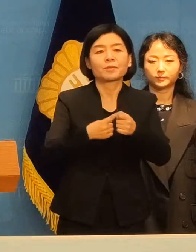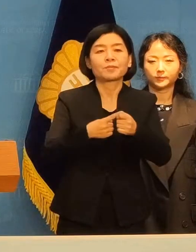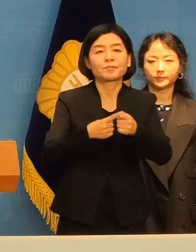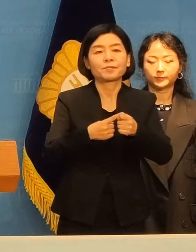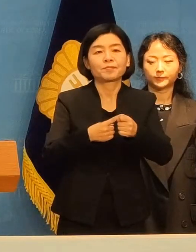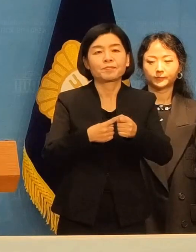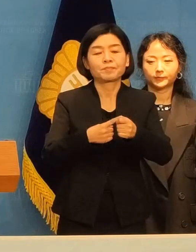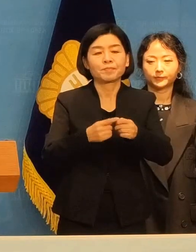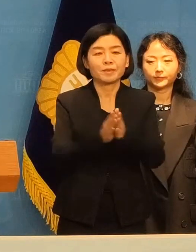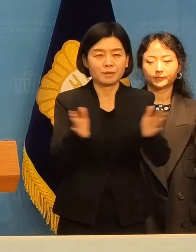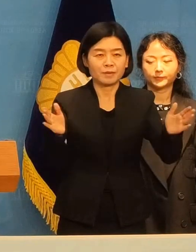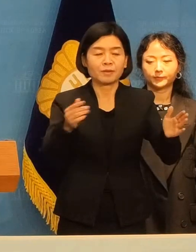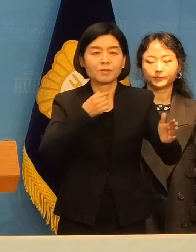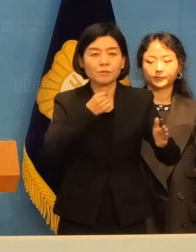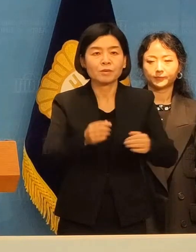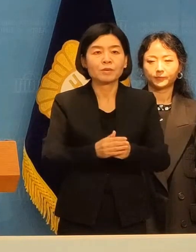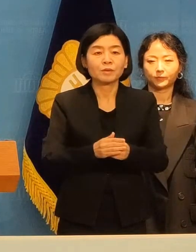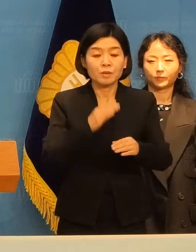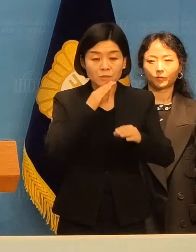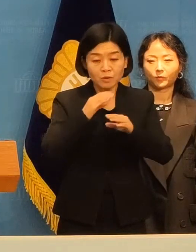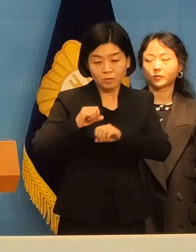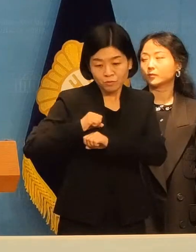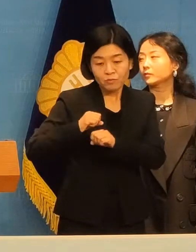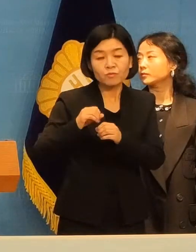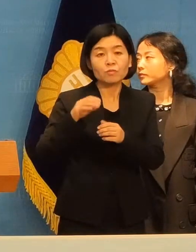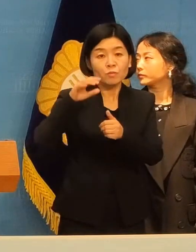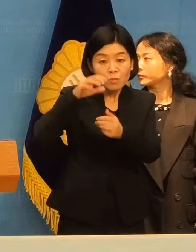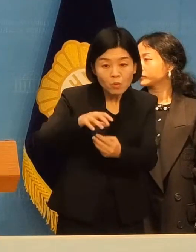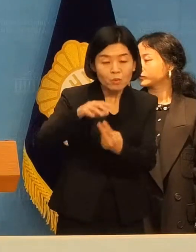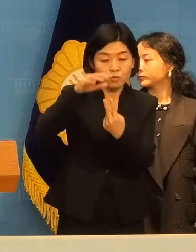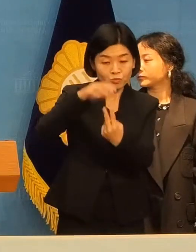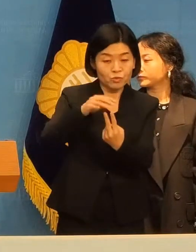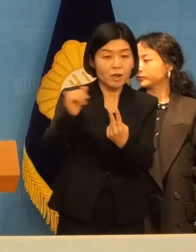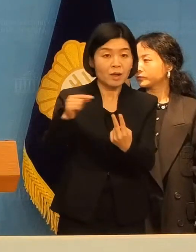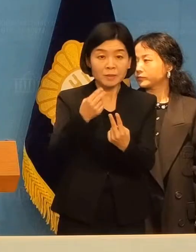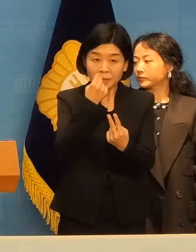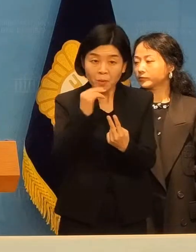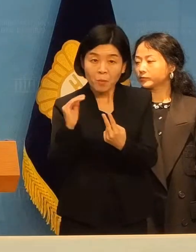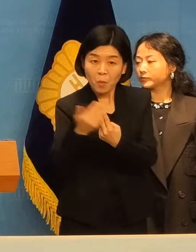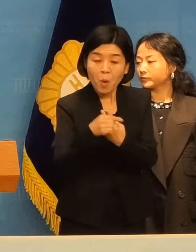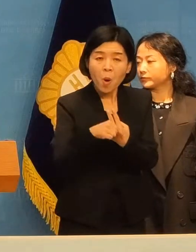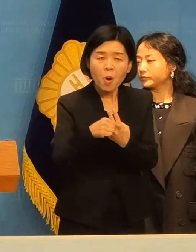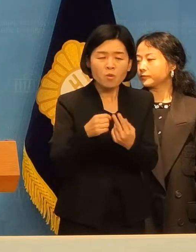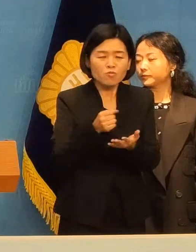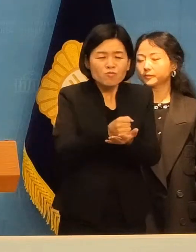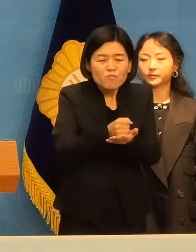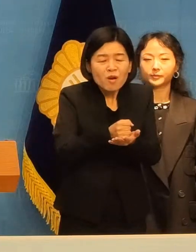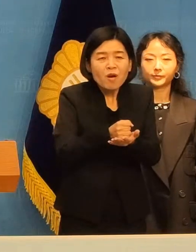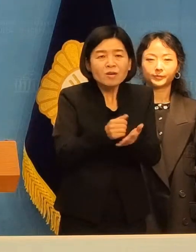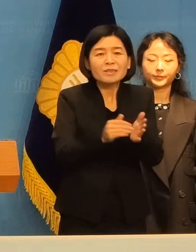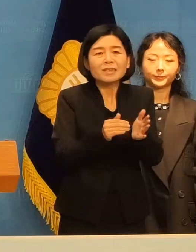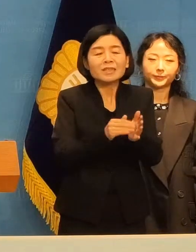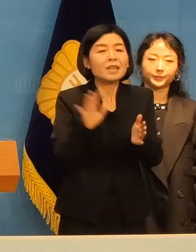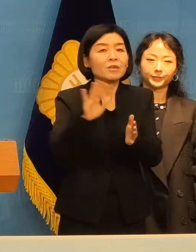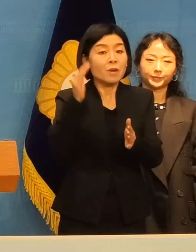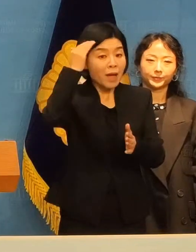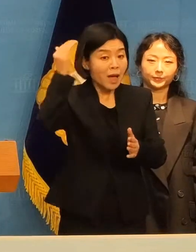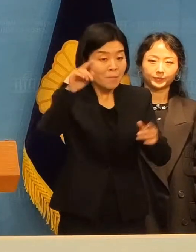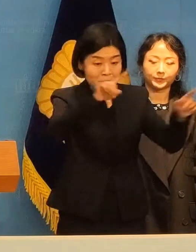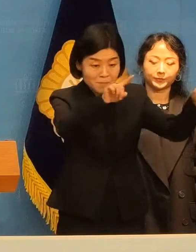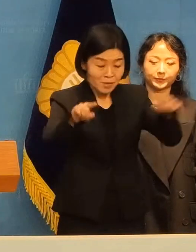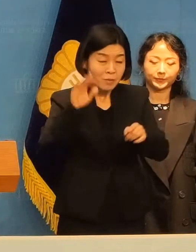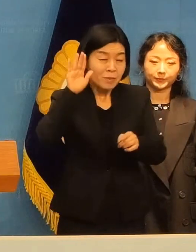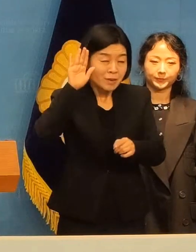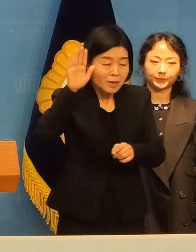내딛습니다. 북한군 포로 2명의 생명을 지키는 일은 단지 두 사람의 운명이 아니라 한반도의 미래, 인류의